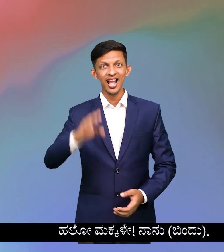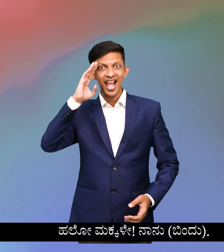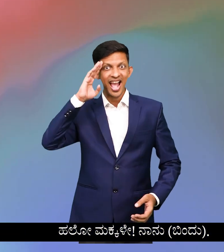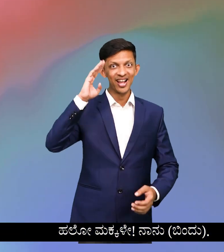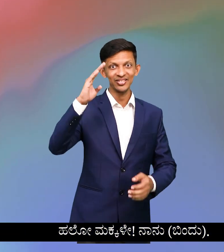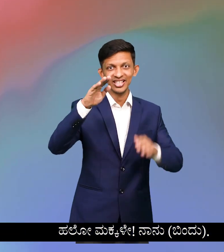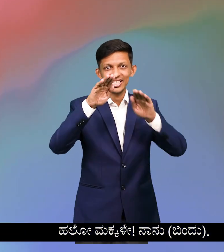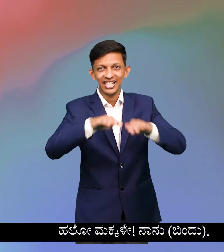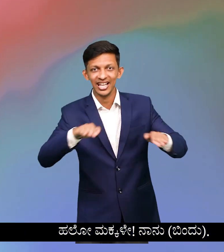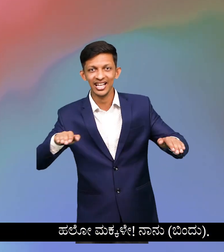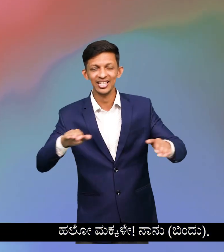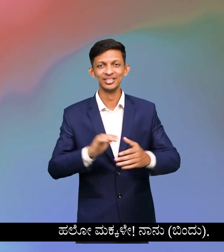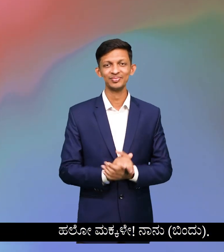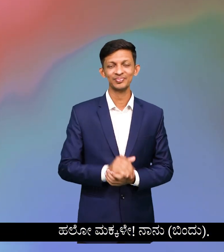ಮಕ್ಕಳೇ, ನಾನು ಬಿಂದು.